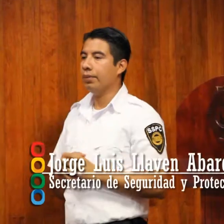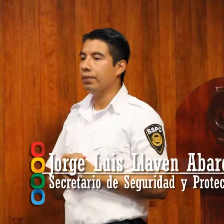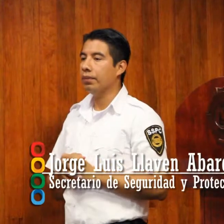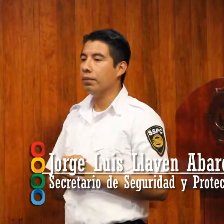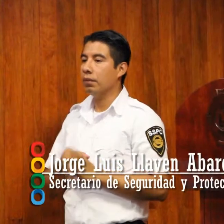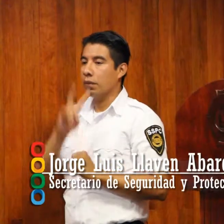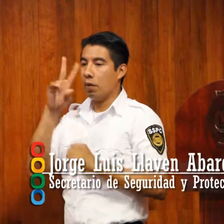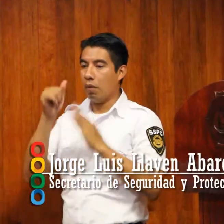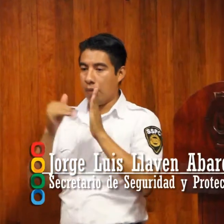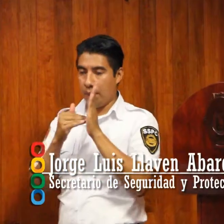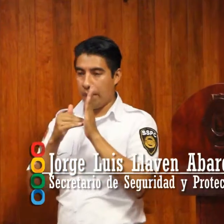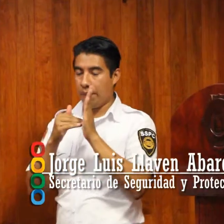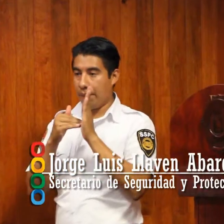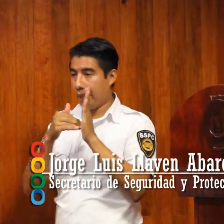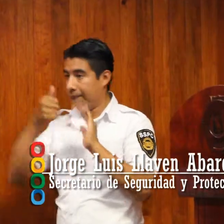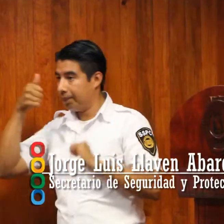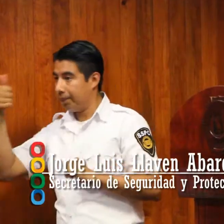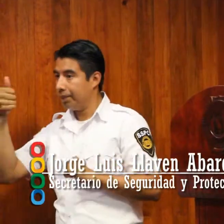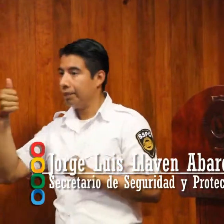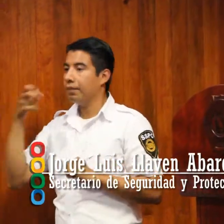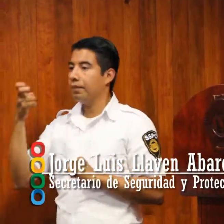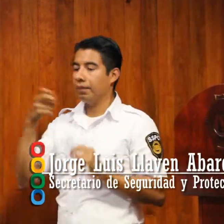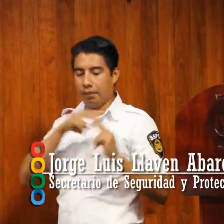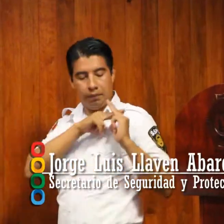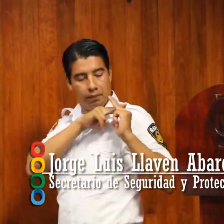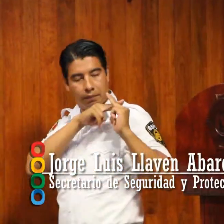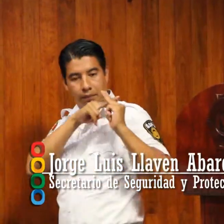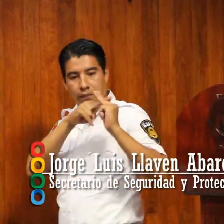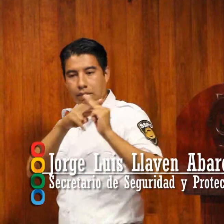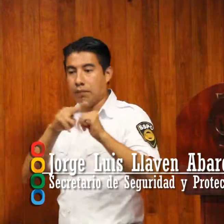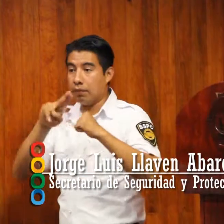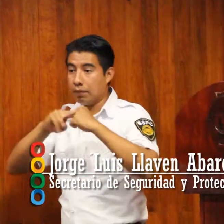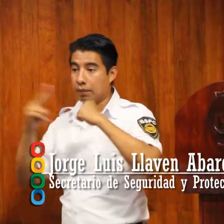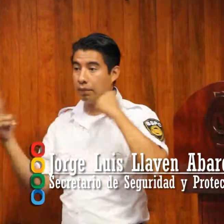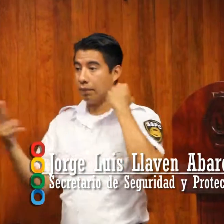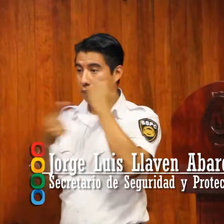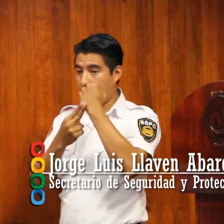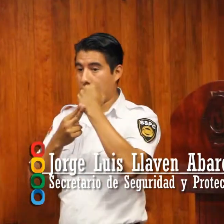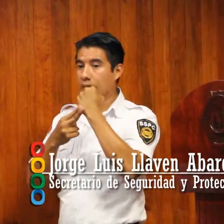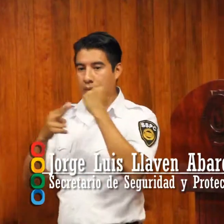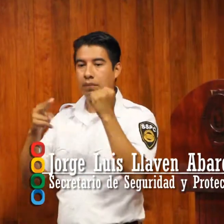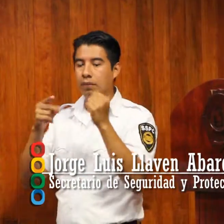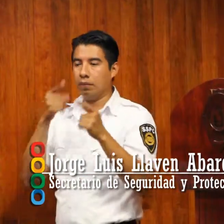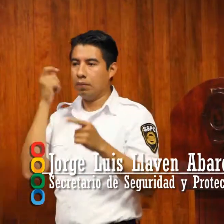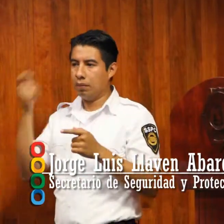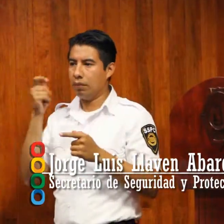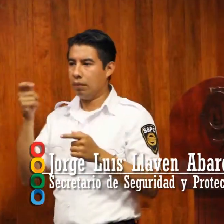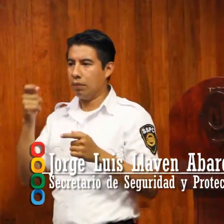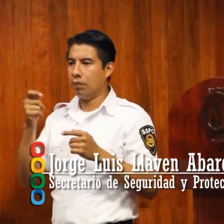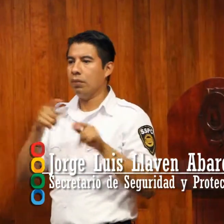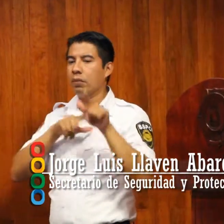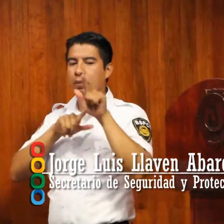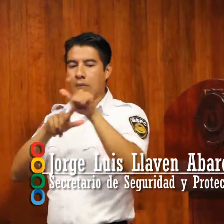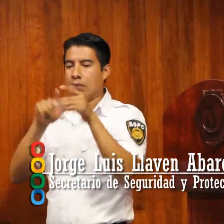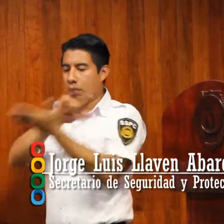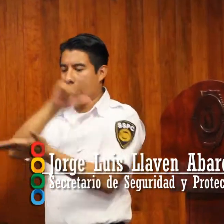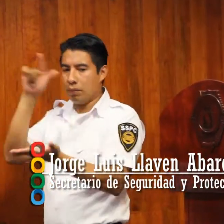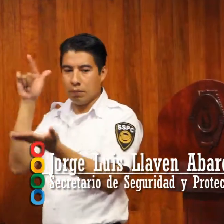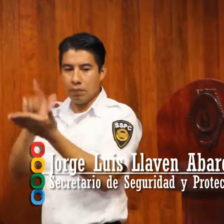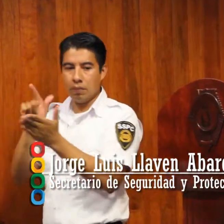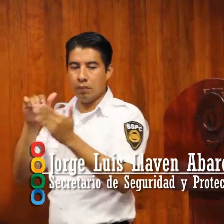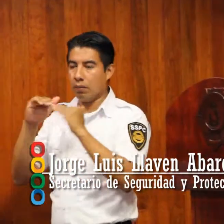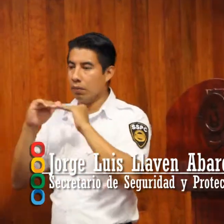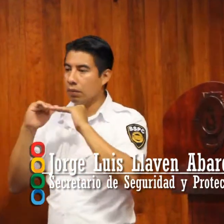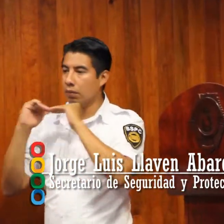Desde 2006, nuestro orden nacional cuenta con la Ley General para la